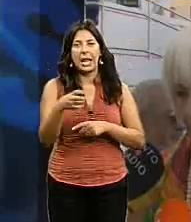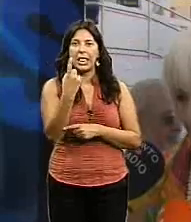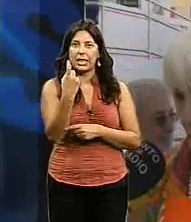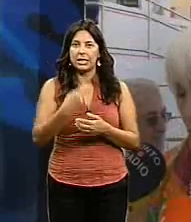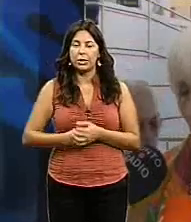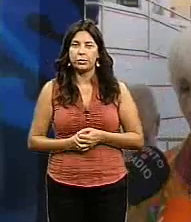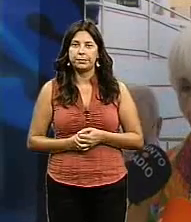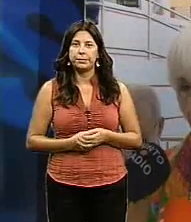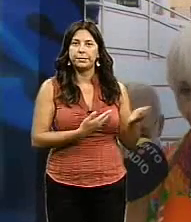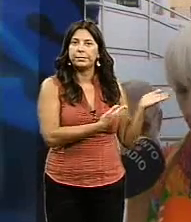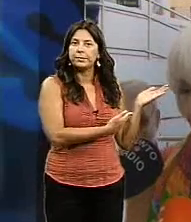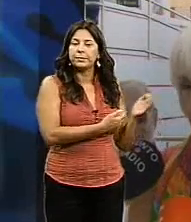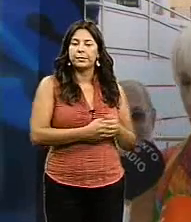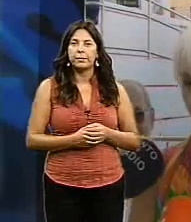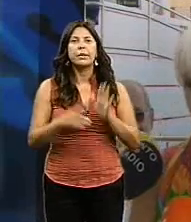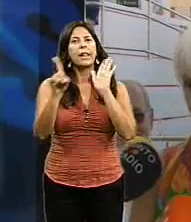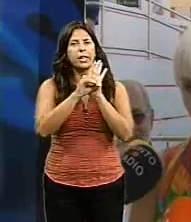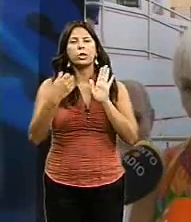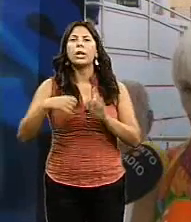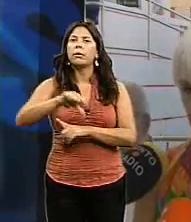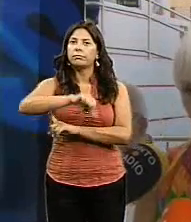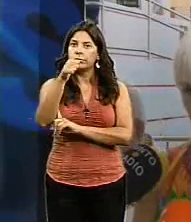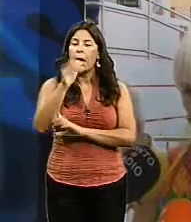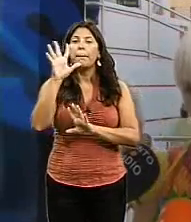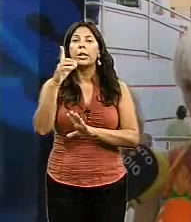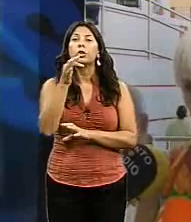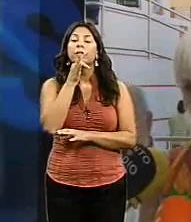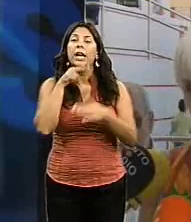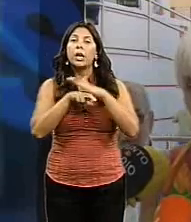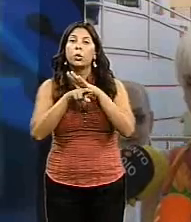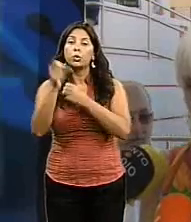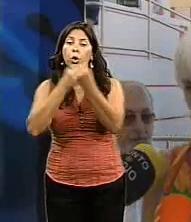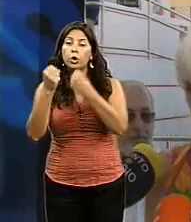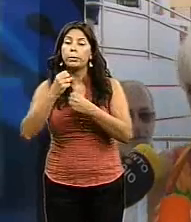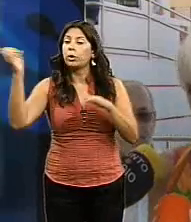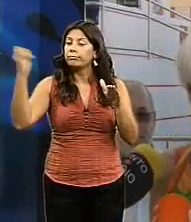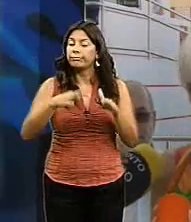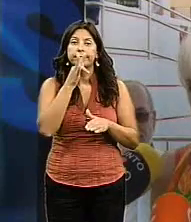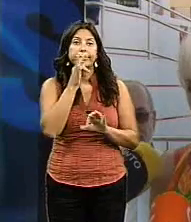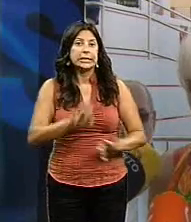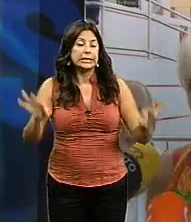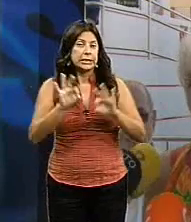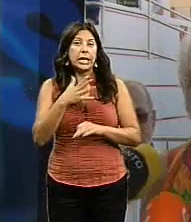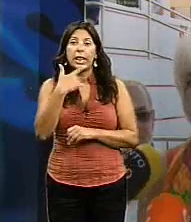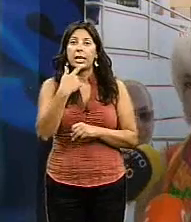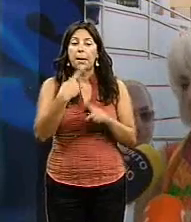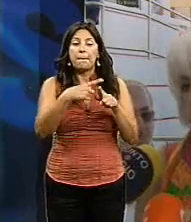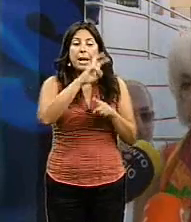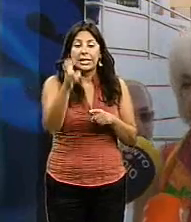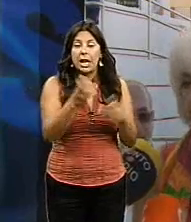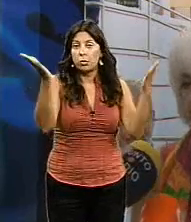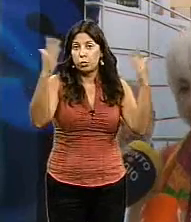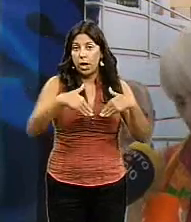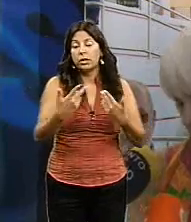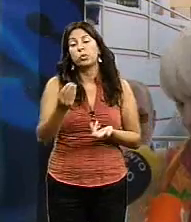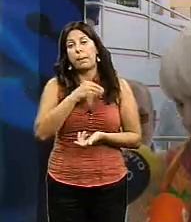el decreto firmado, pero los recursos económicos no han llegado, por tanto, no han llegado los materiales, y es una